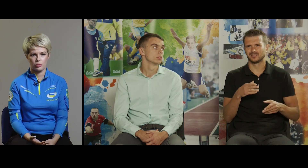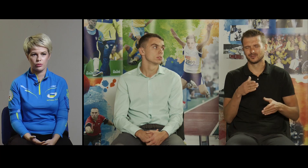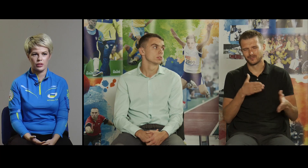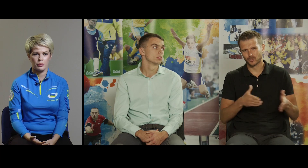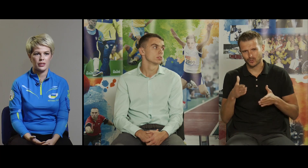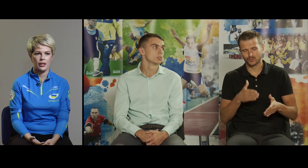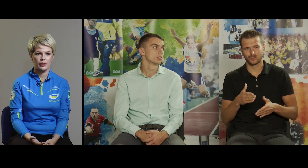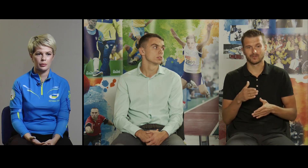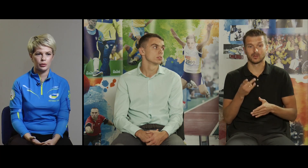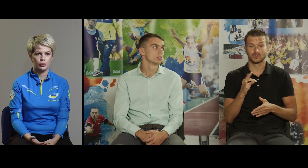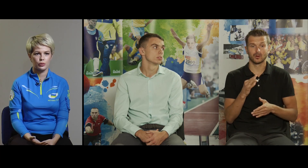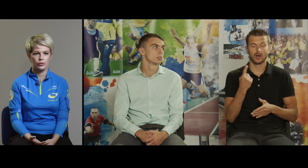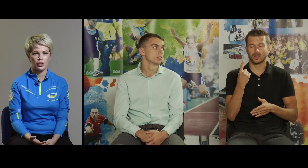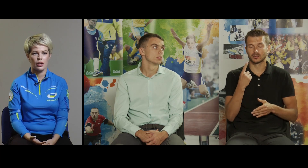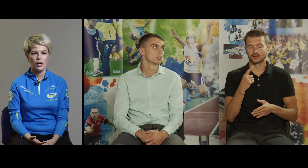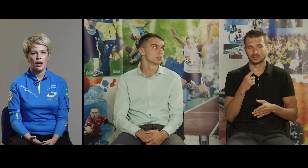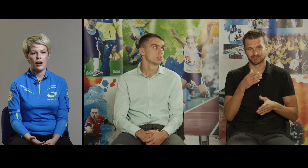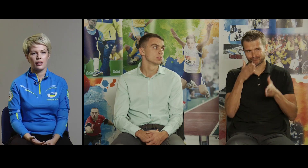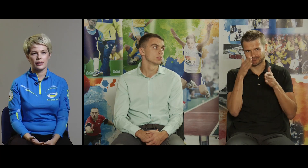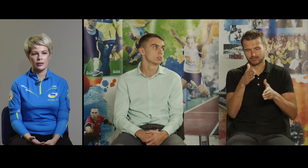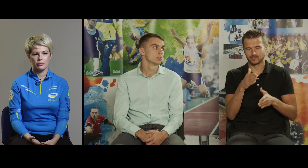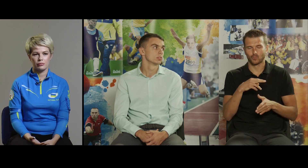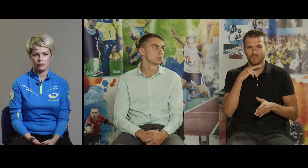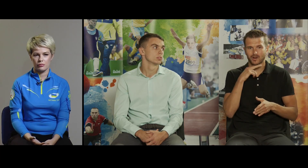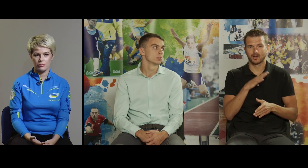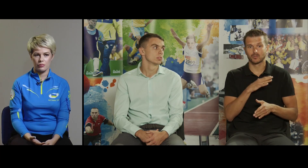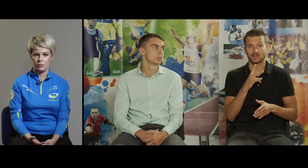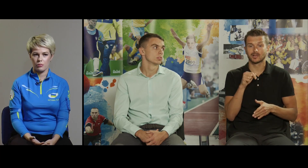фізична підготовка, спеціальна підготовка. Але